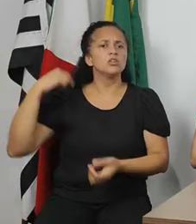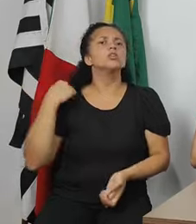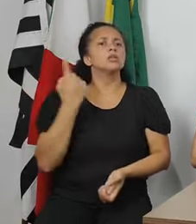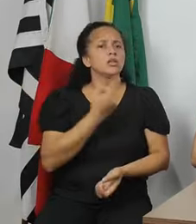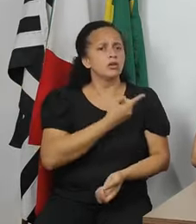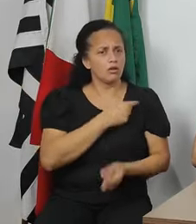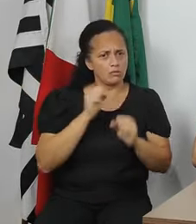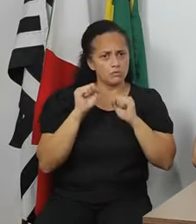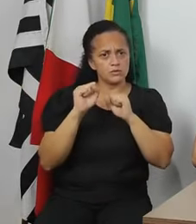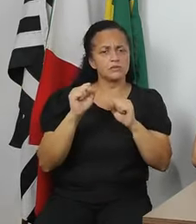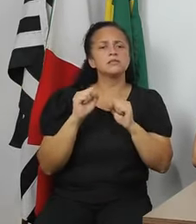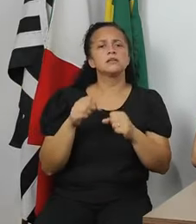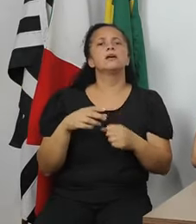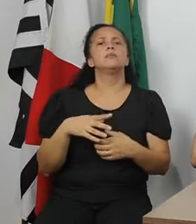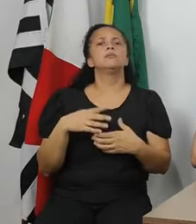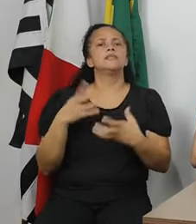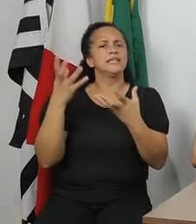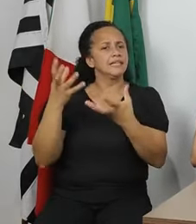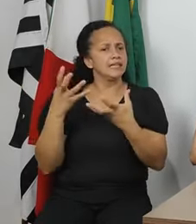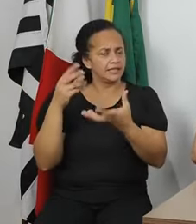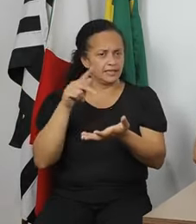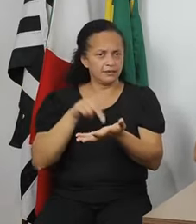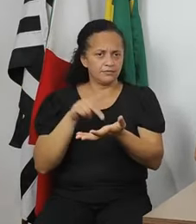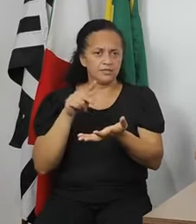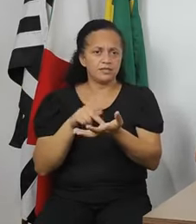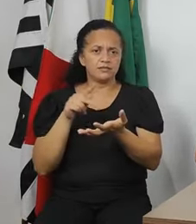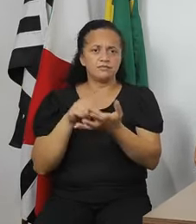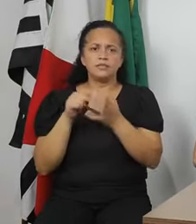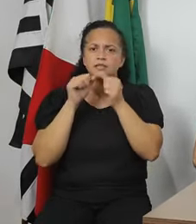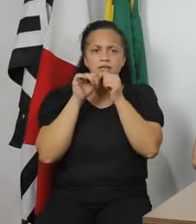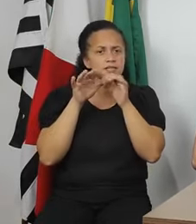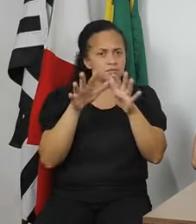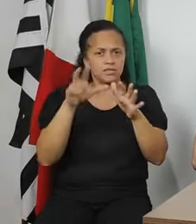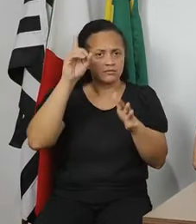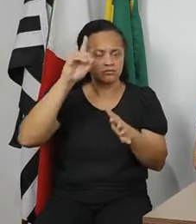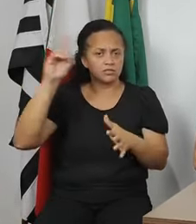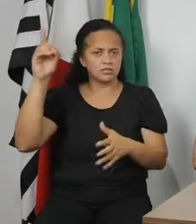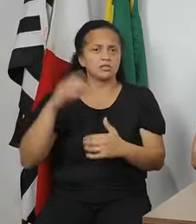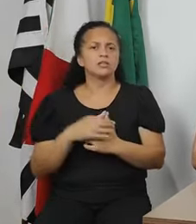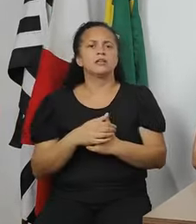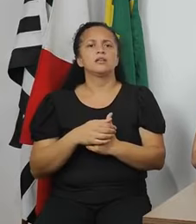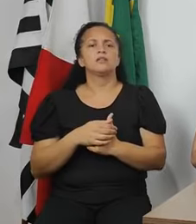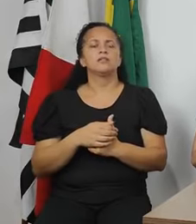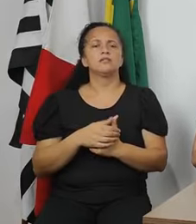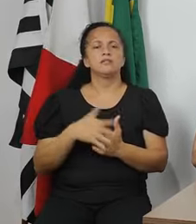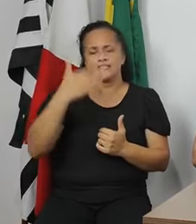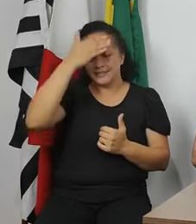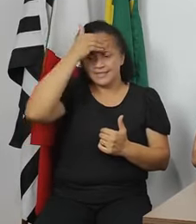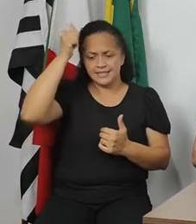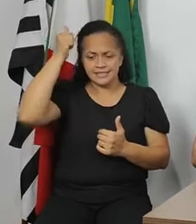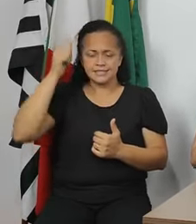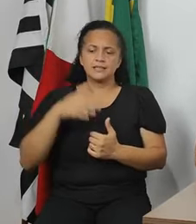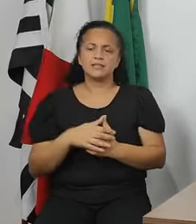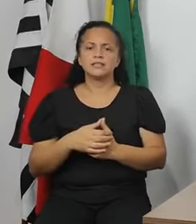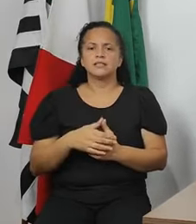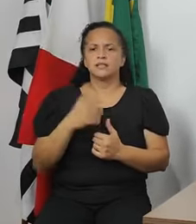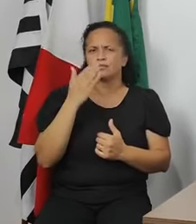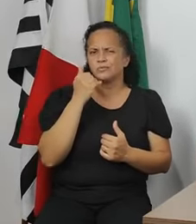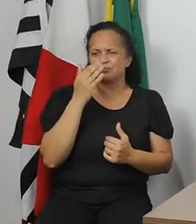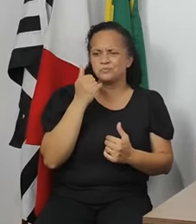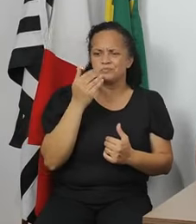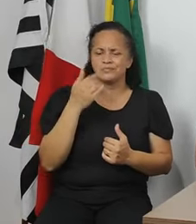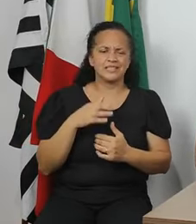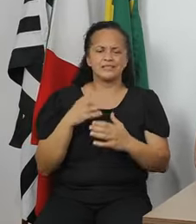às vezes, né, de deixar de lado alguma coisa que a gente gosta de comer, o preço ali, às vezes, de algum momento